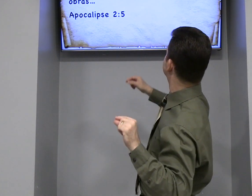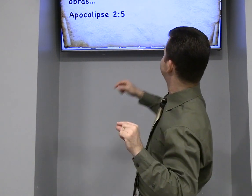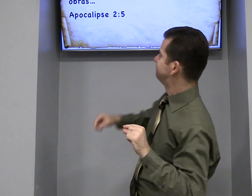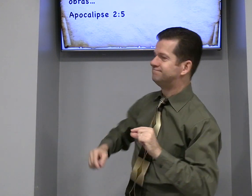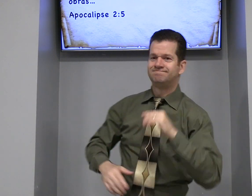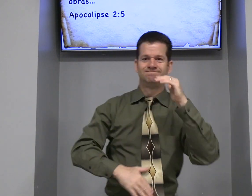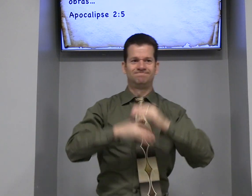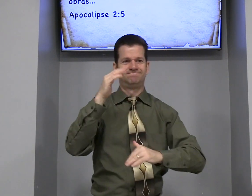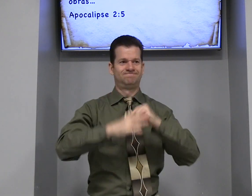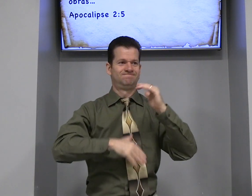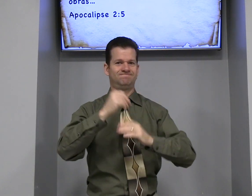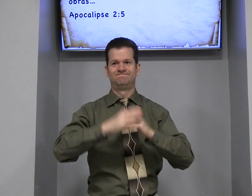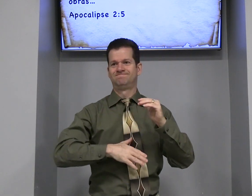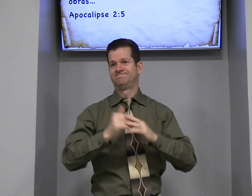As primeiras obras.